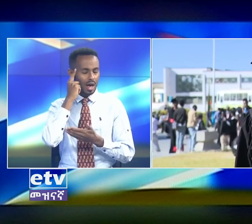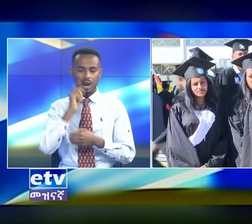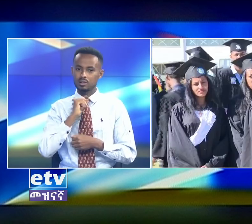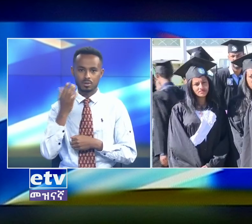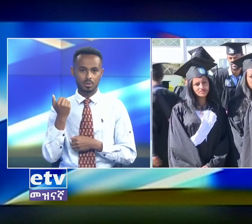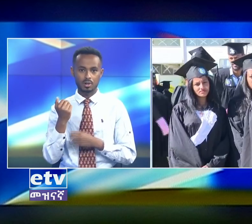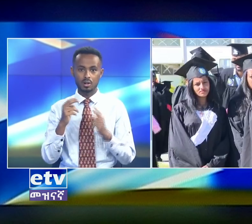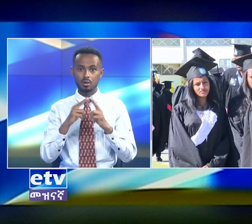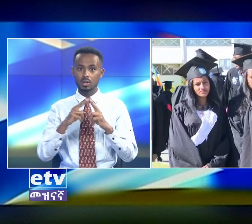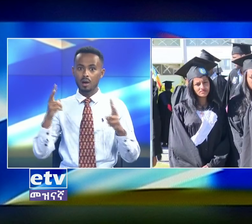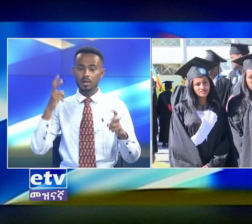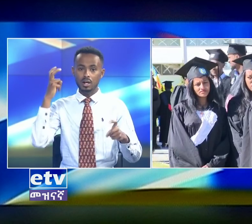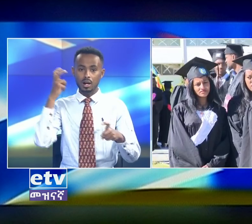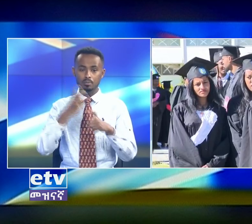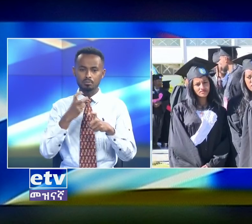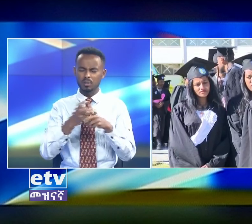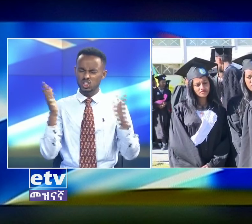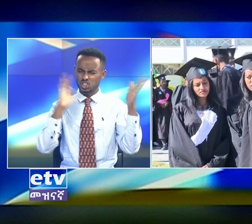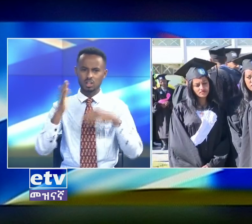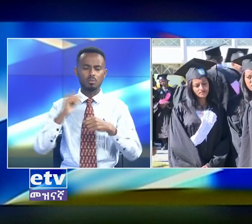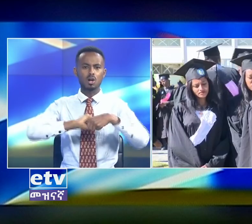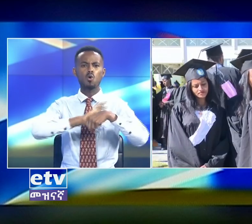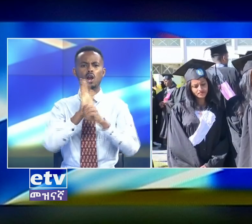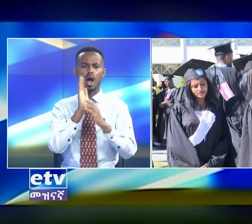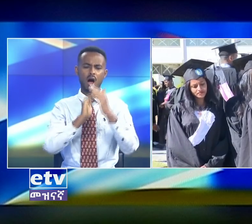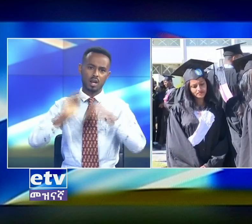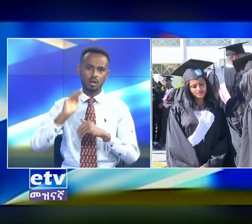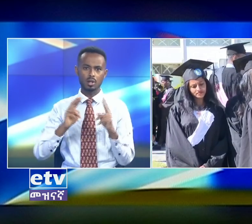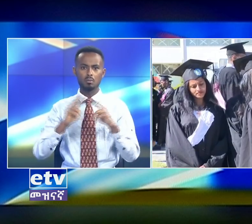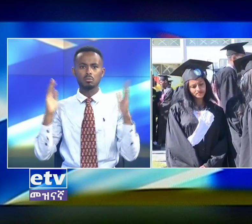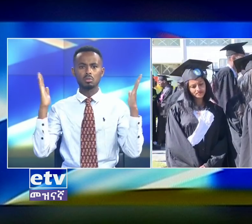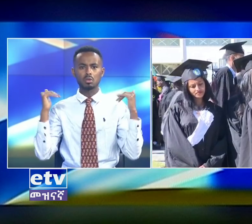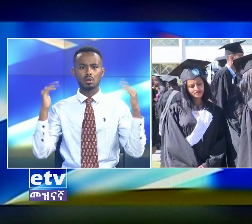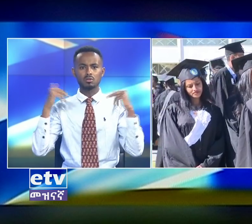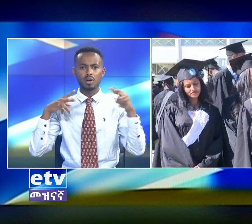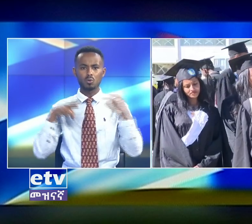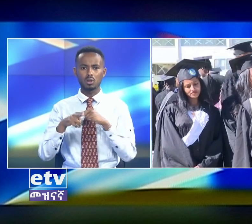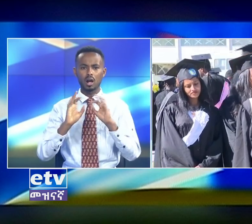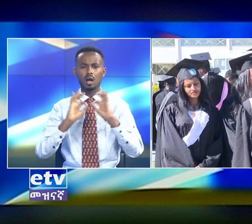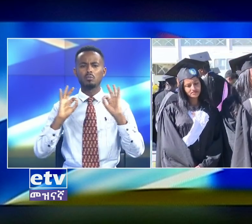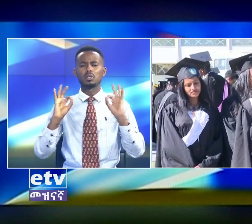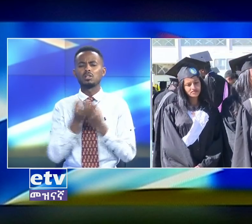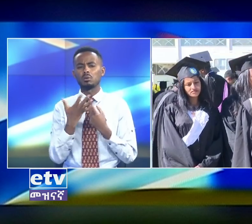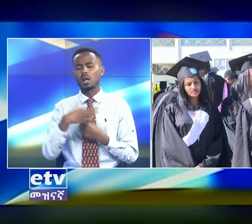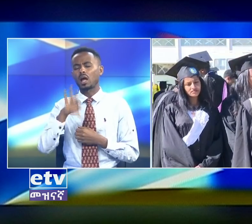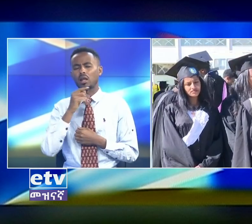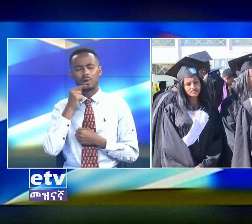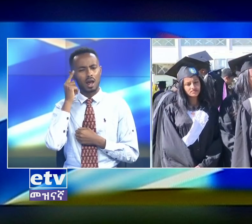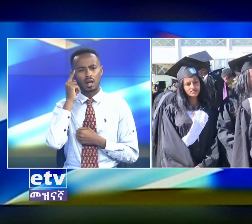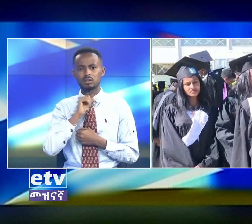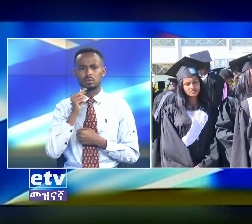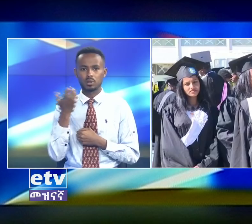ነበር። በጣም ከባድ ችግር ከኮሮና የባሰ ነበር። በቃ ተስፋ የመቁረጥና ቤተሰብም እናገኛለን አላልንም